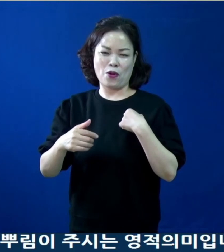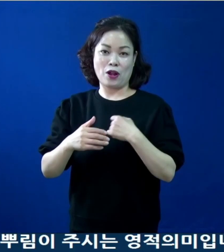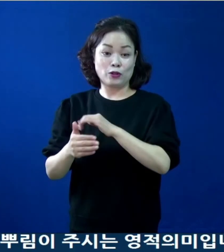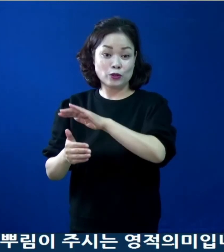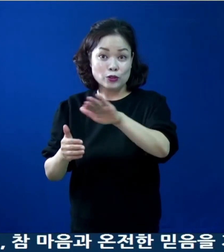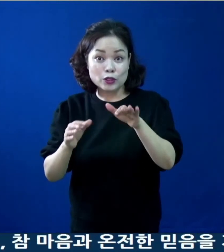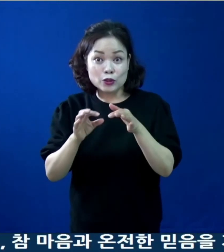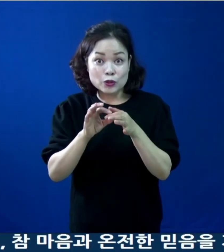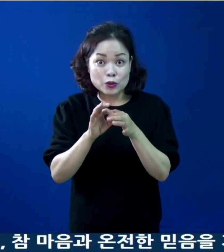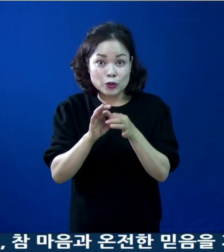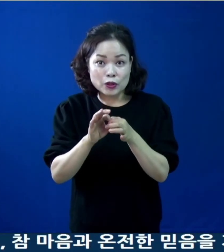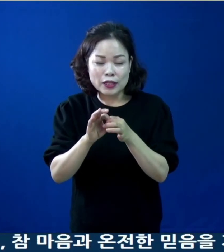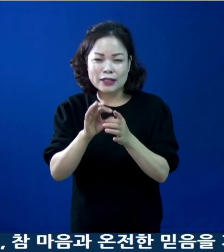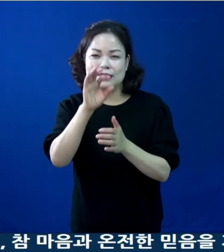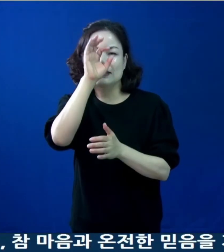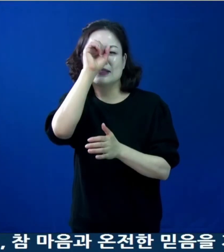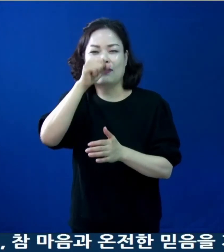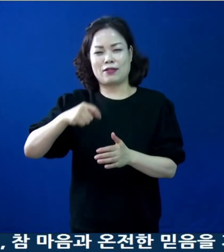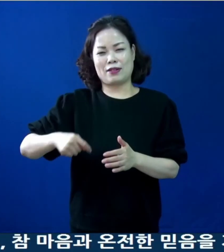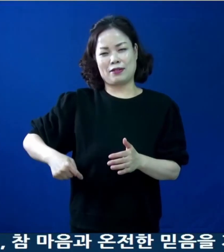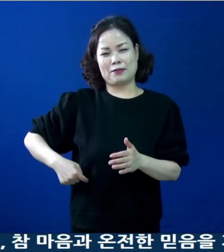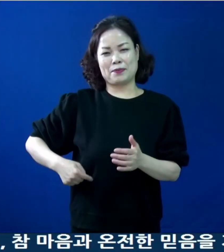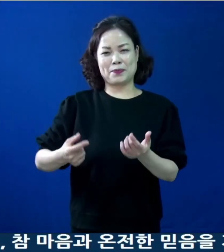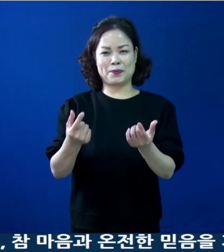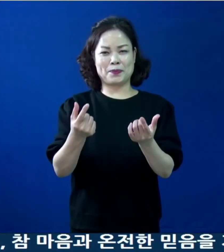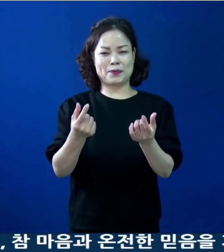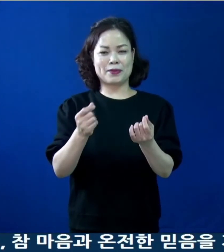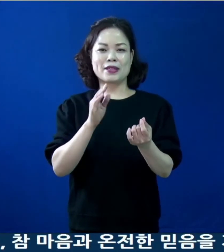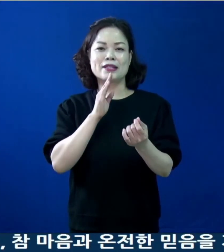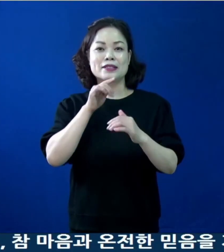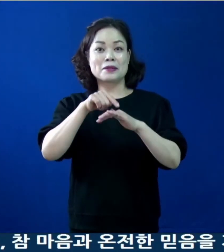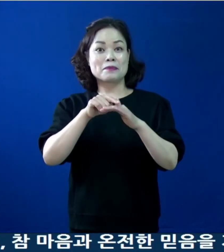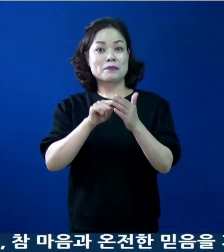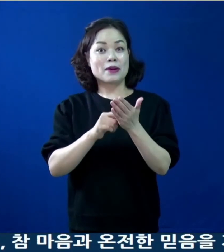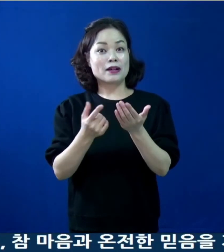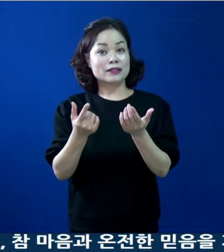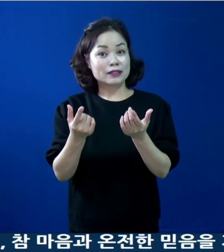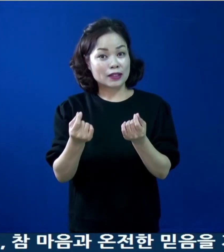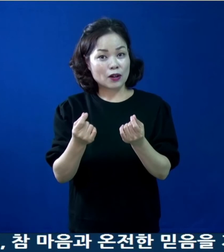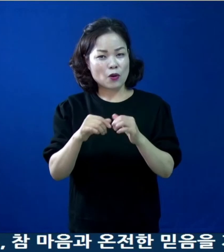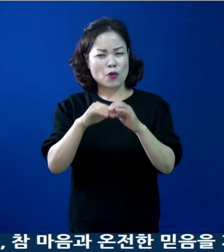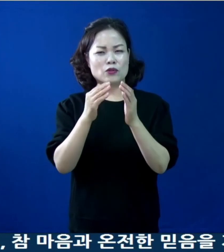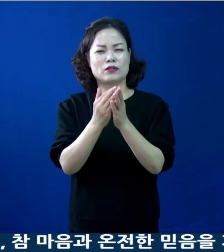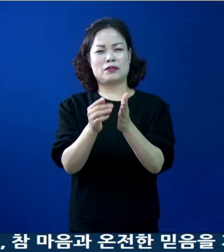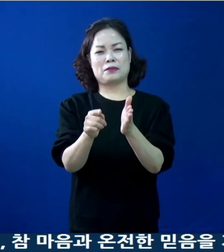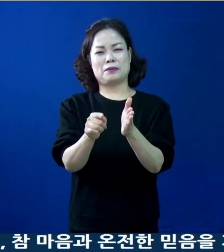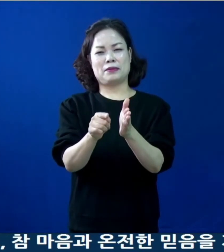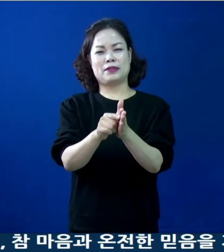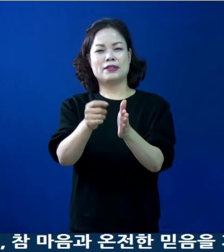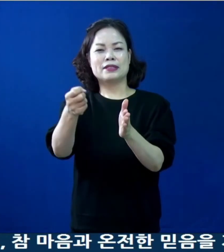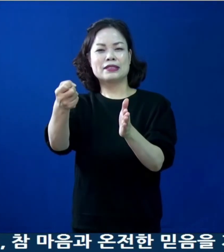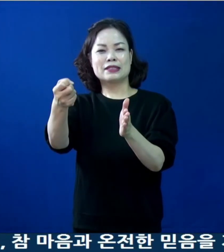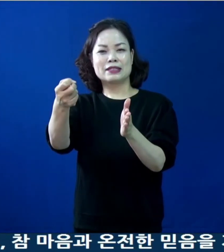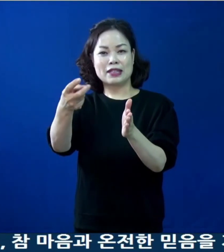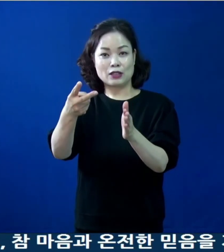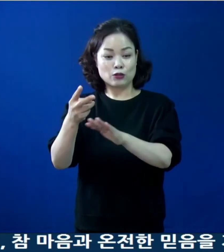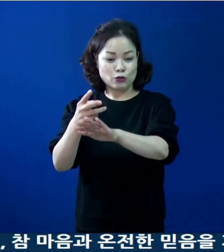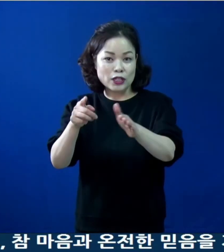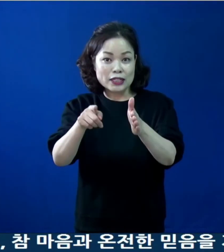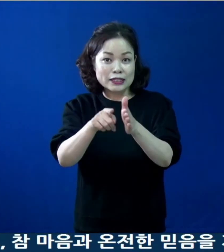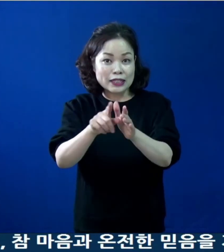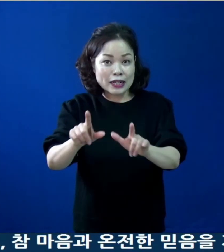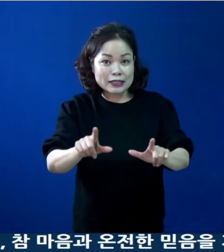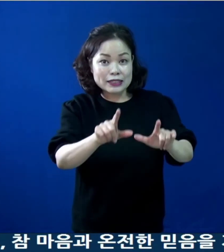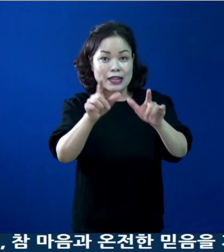우리로 하여금 선한 양심 갖고 참 마음 갖고 온전한 믿음 갖고 다시 우리의